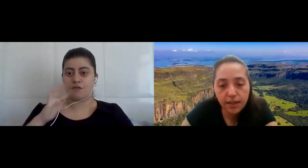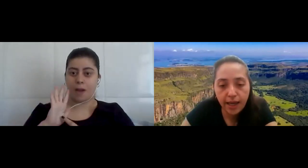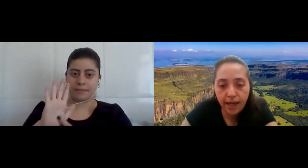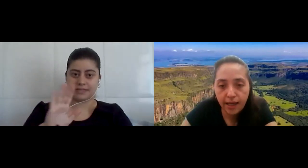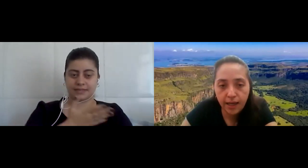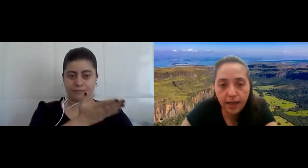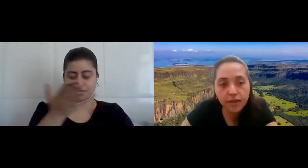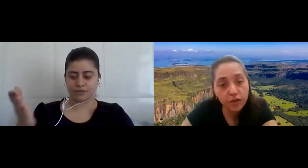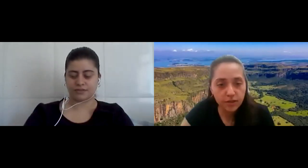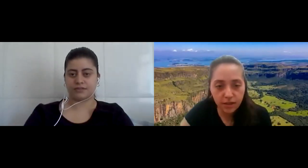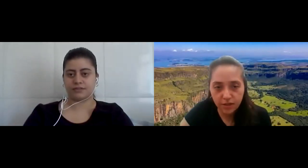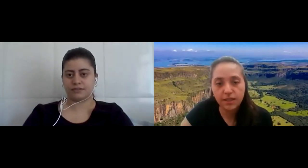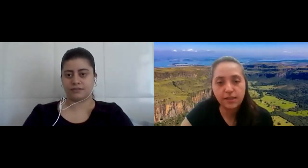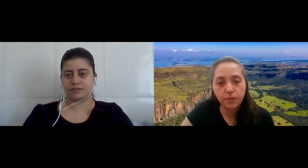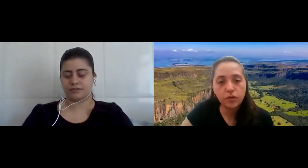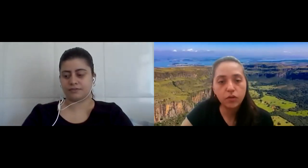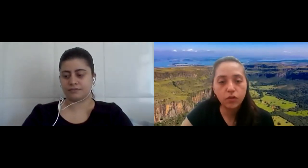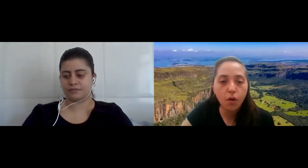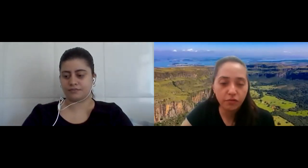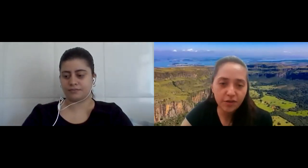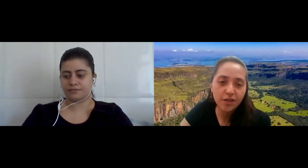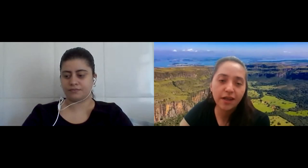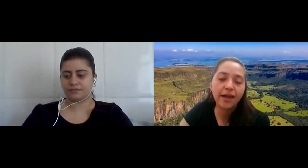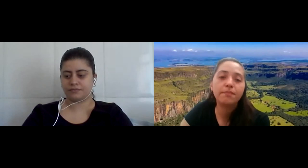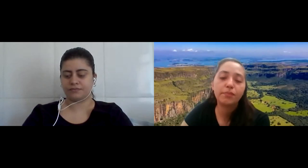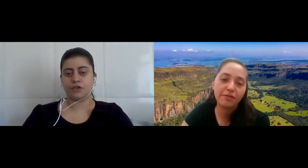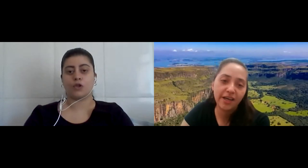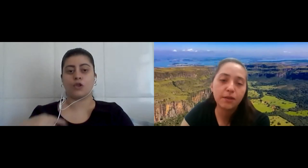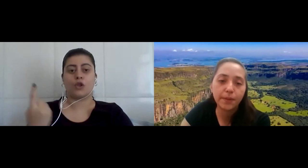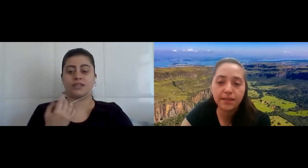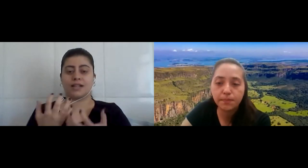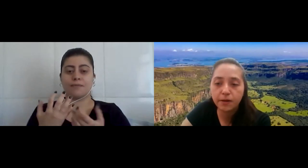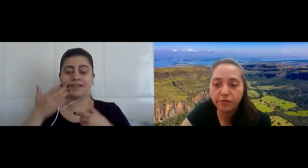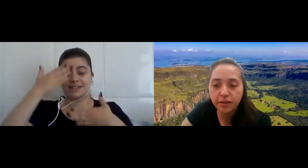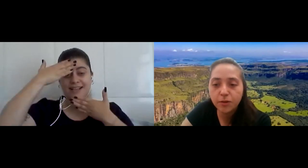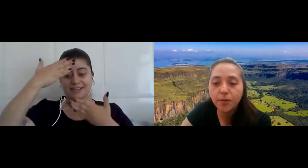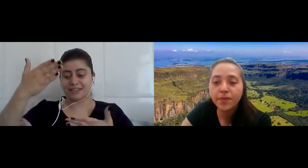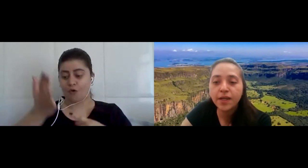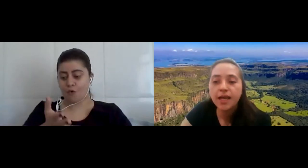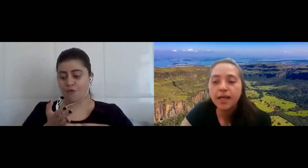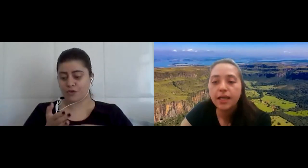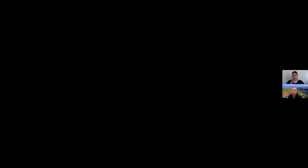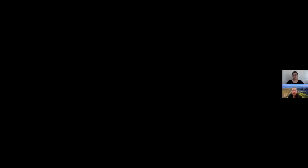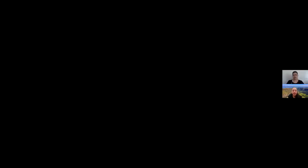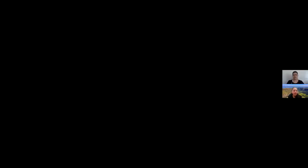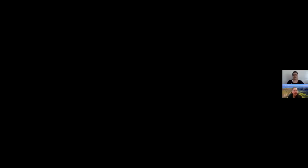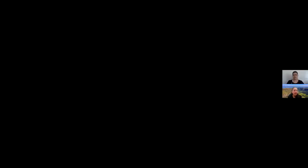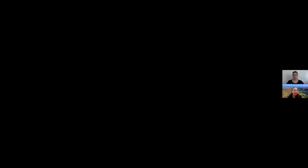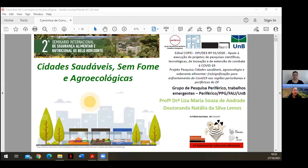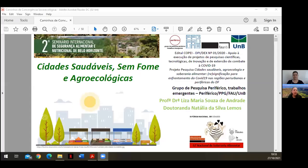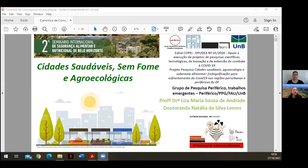vocês, a gente gostaria de agradecer muito o convite, né, para o evento, para participar no evento, e